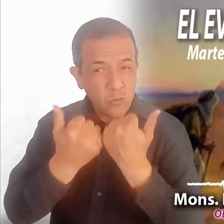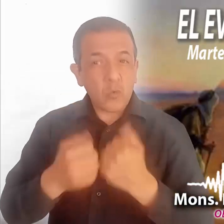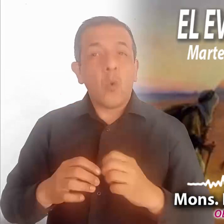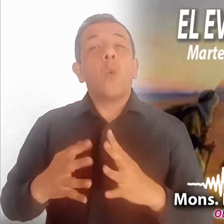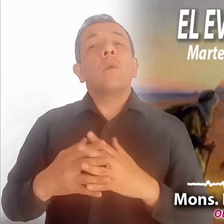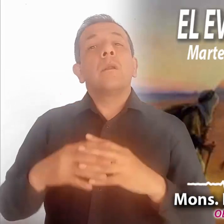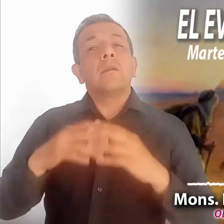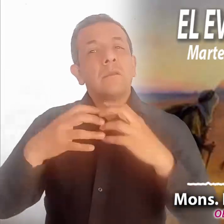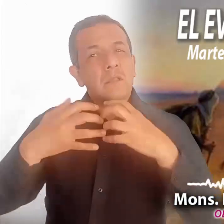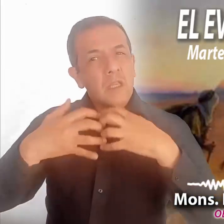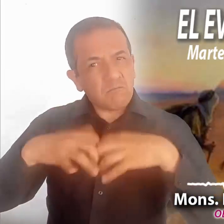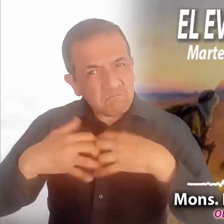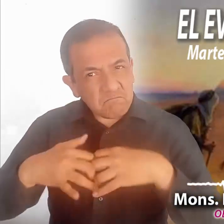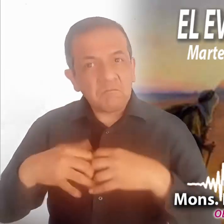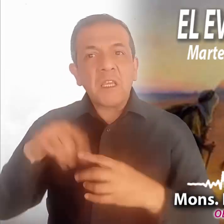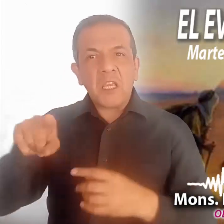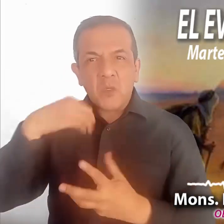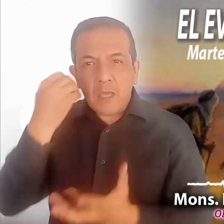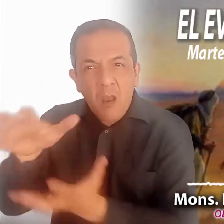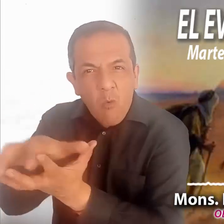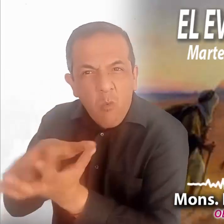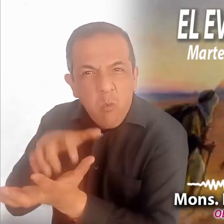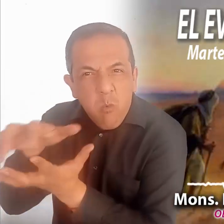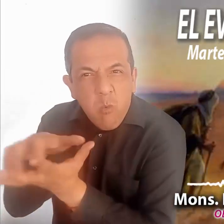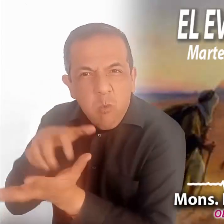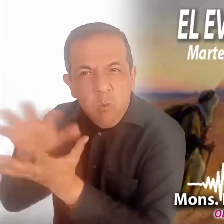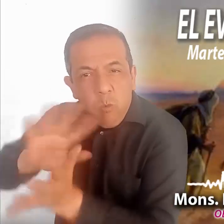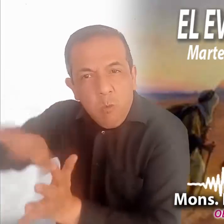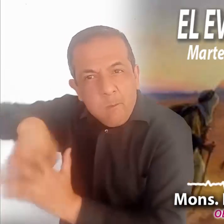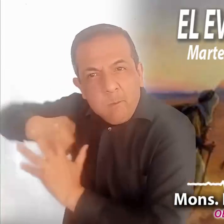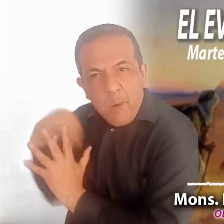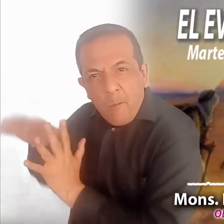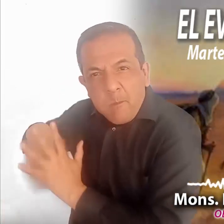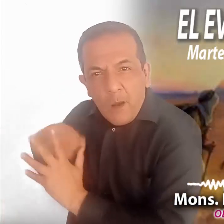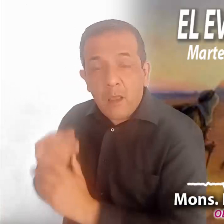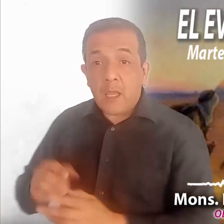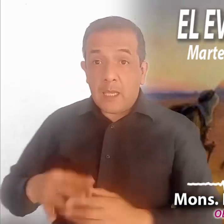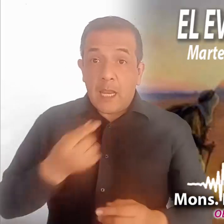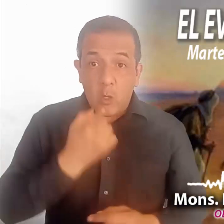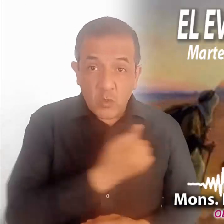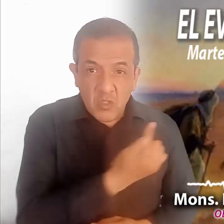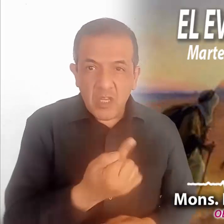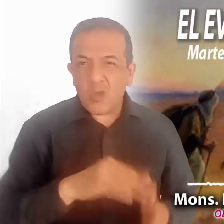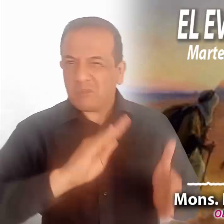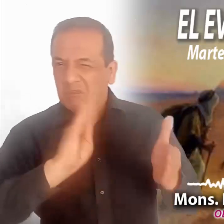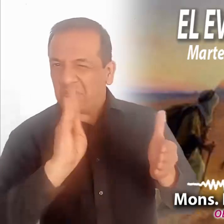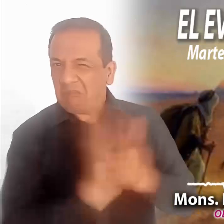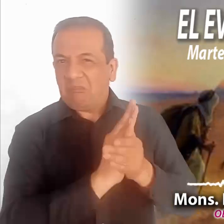que prefieren mantener sus jugosas ganancias a mirar por la defensa y el bienestar de los